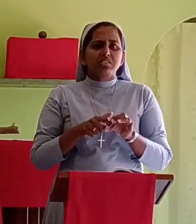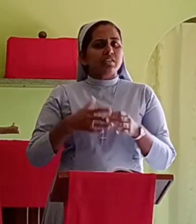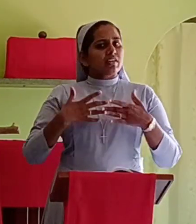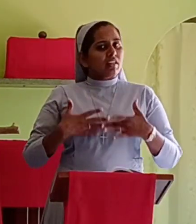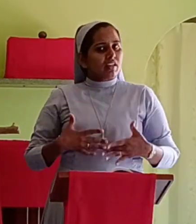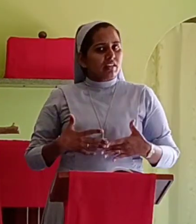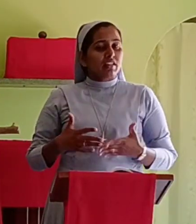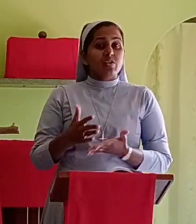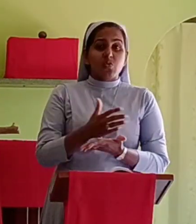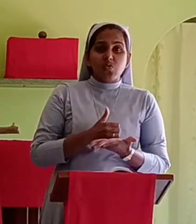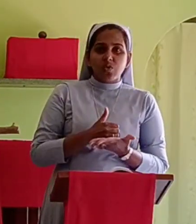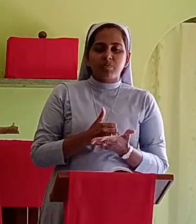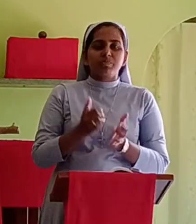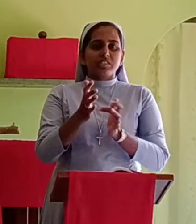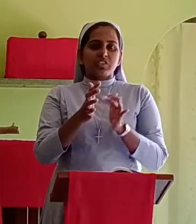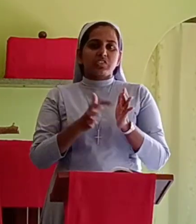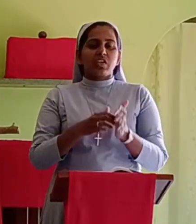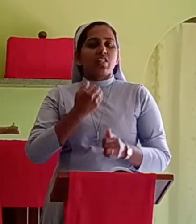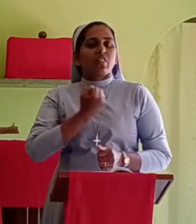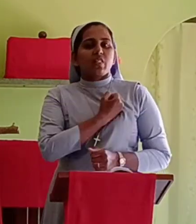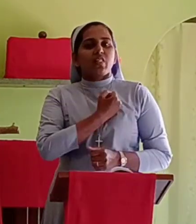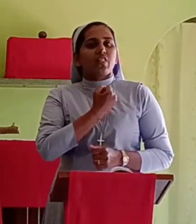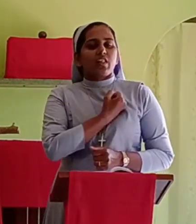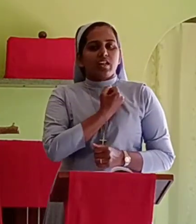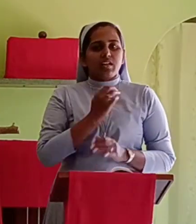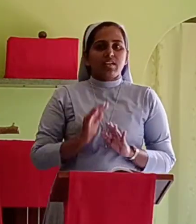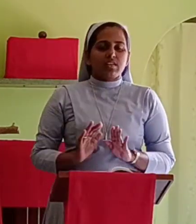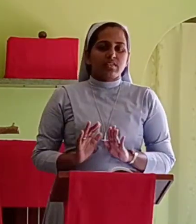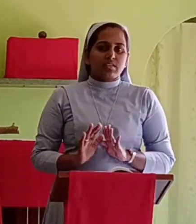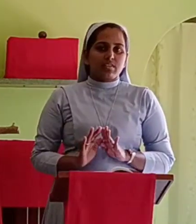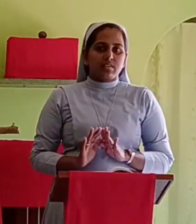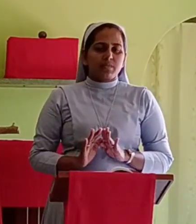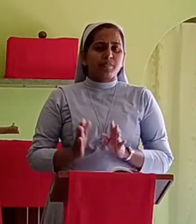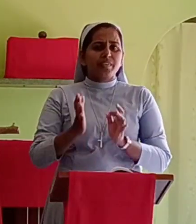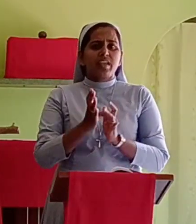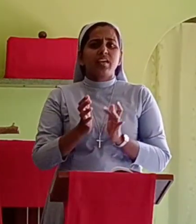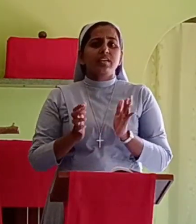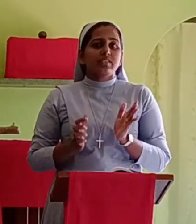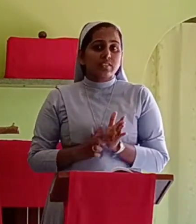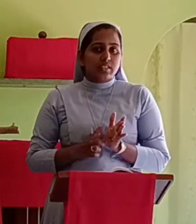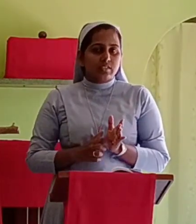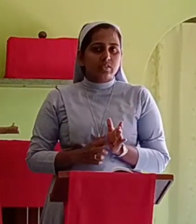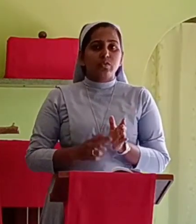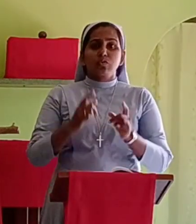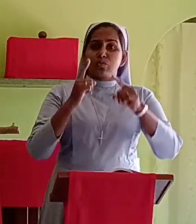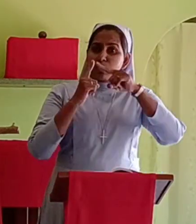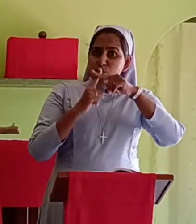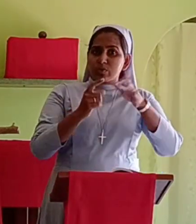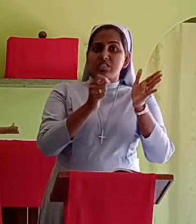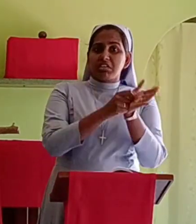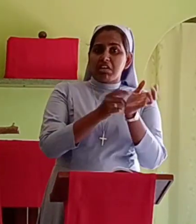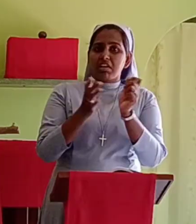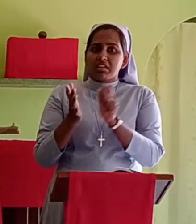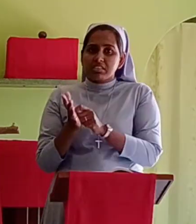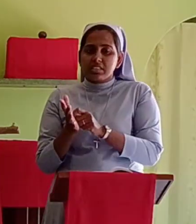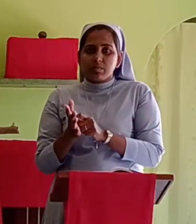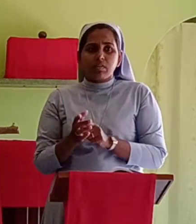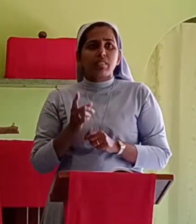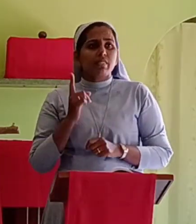දුකය. දරාගත්තේ අපේ පීඩාය. මේවා දඬුවම් යයි අපට සිතුනේය. දෙවිතුමන් දුන් පහරයයි